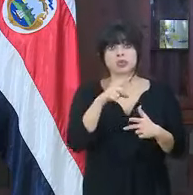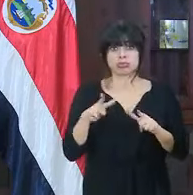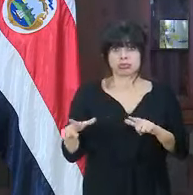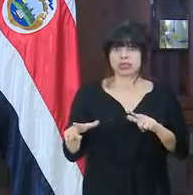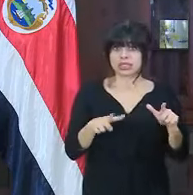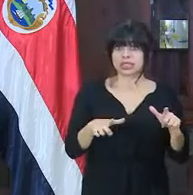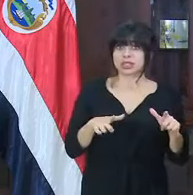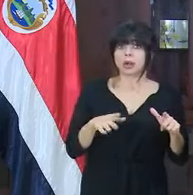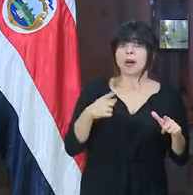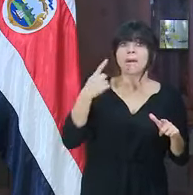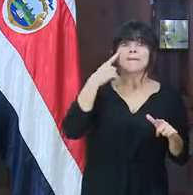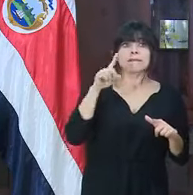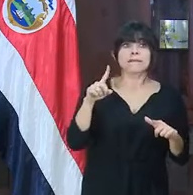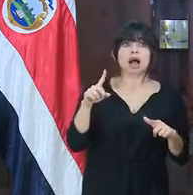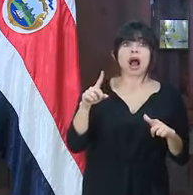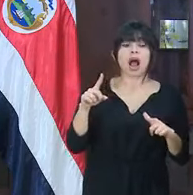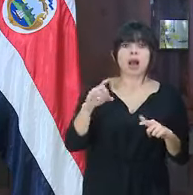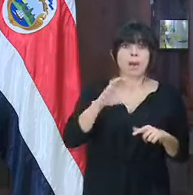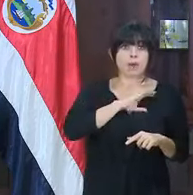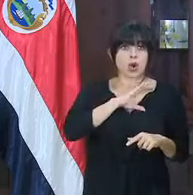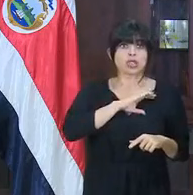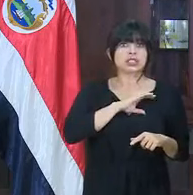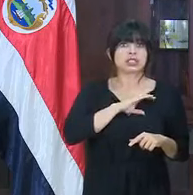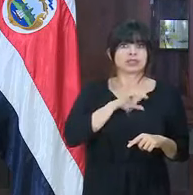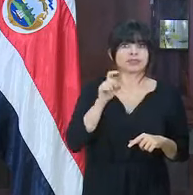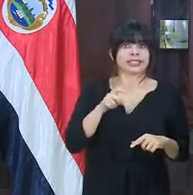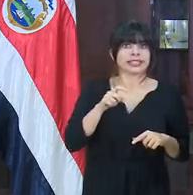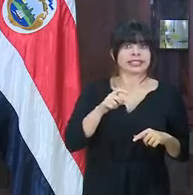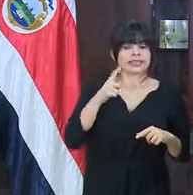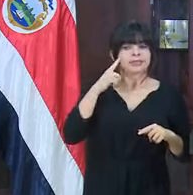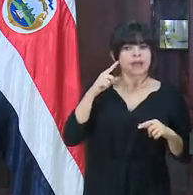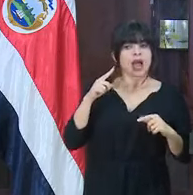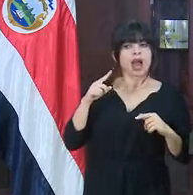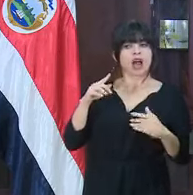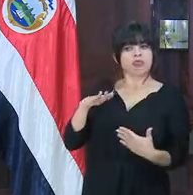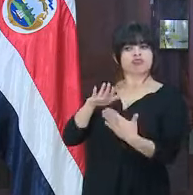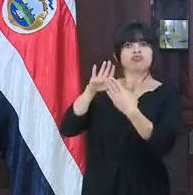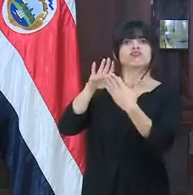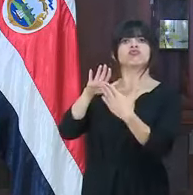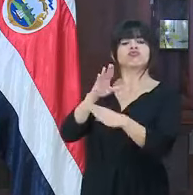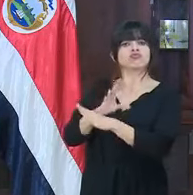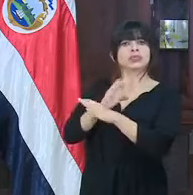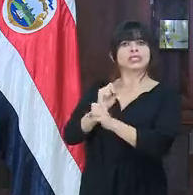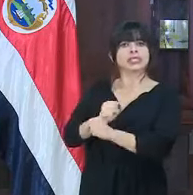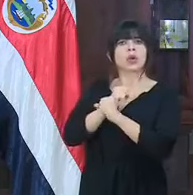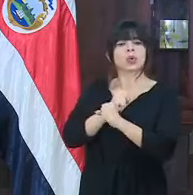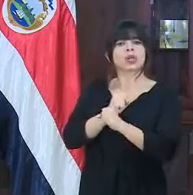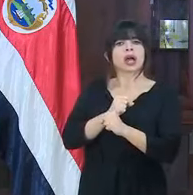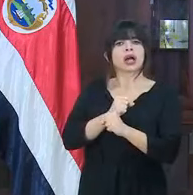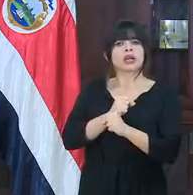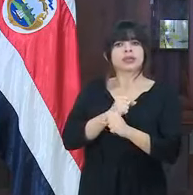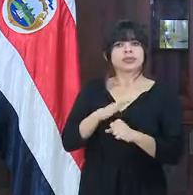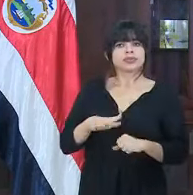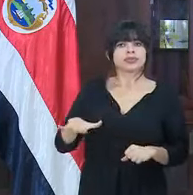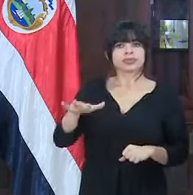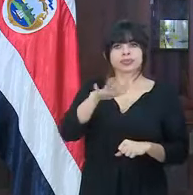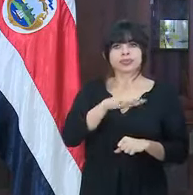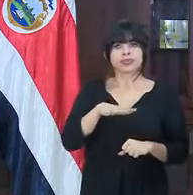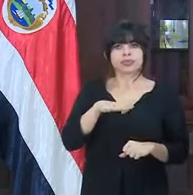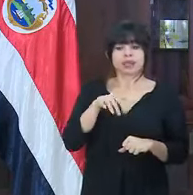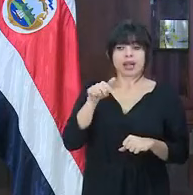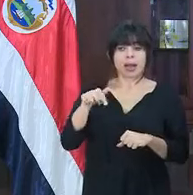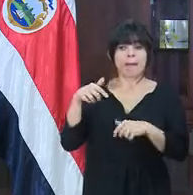para estar con el cuerpo policial necesario para enfrentar y velar por la seguridad de los que